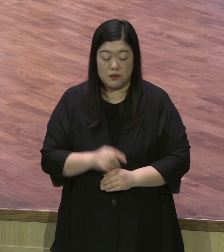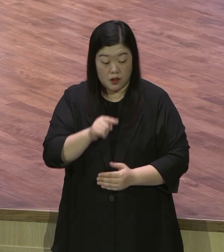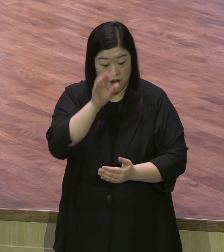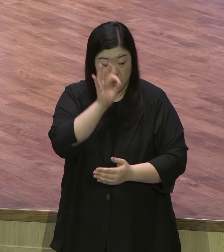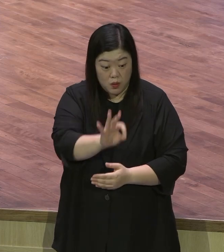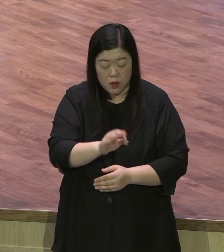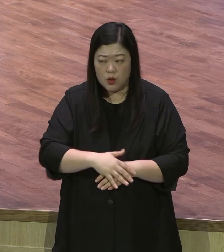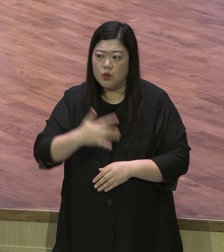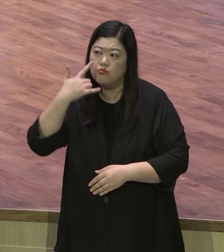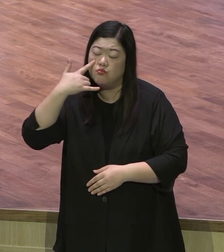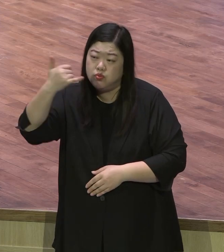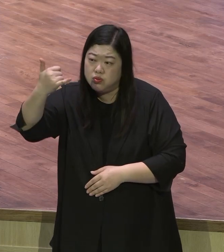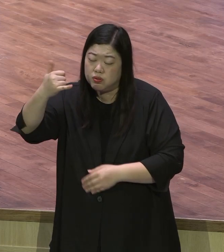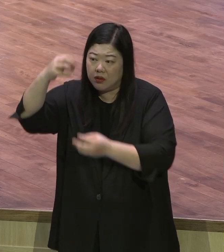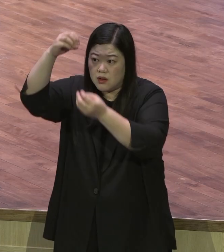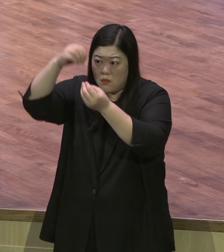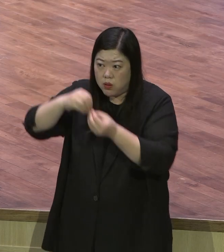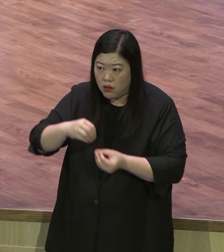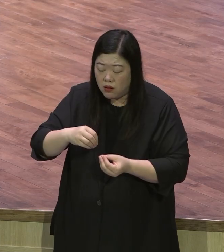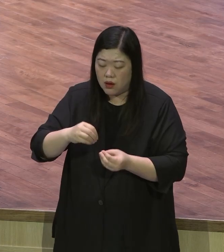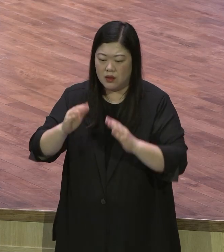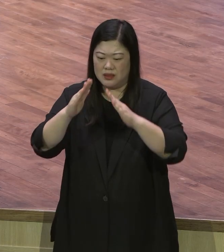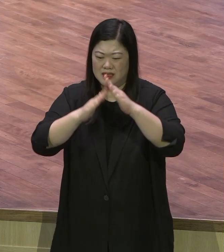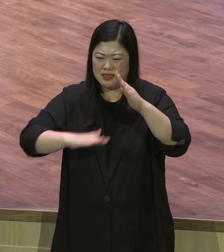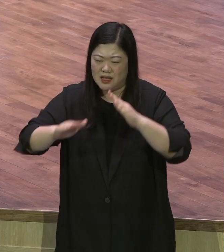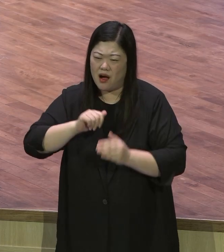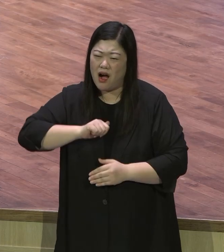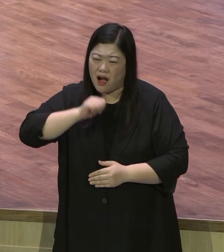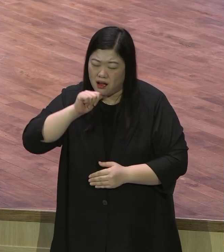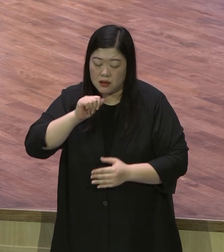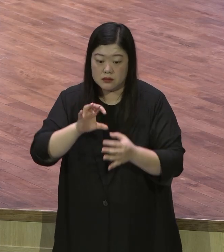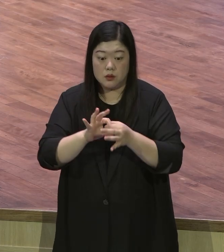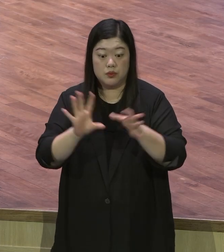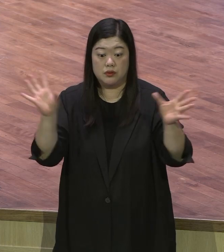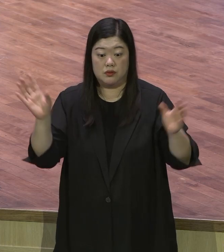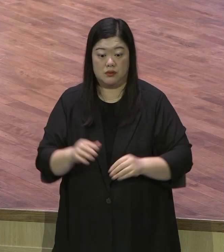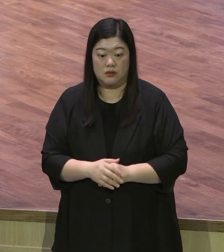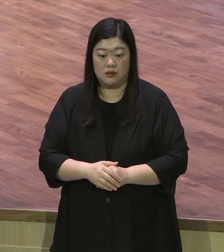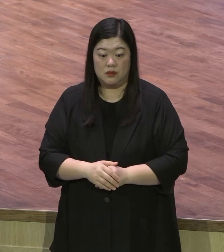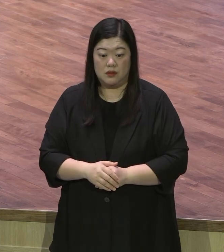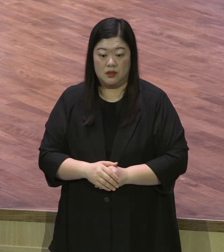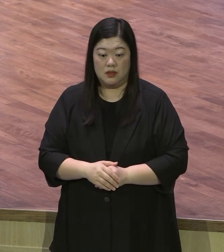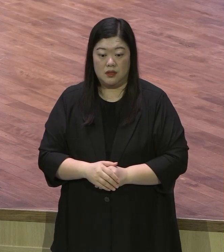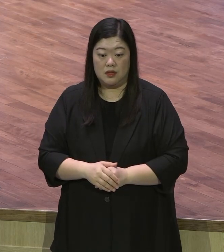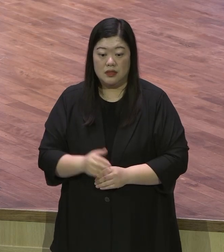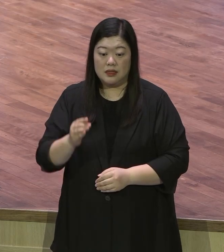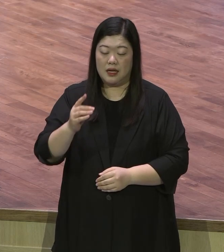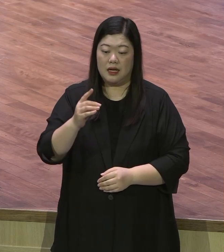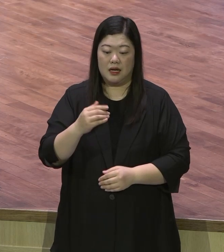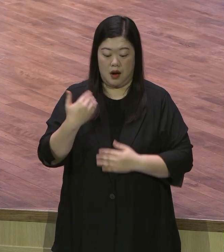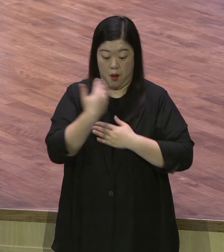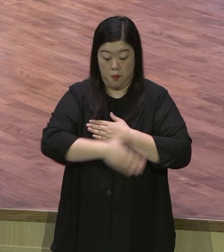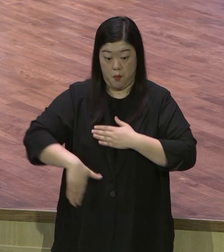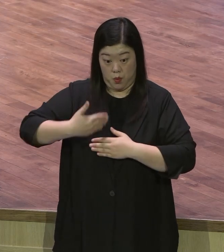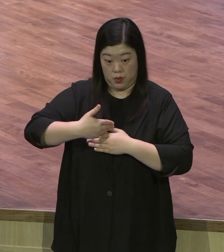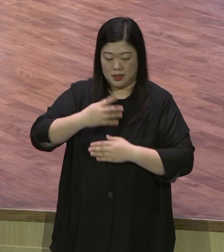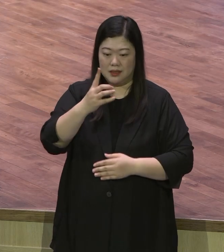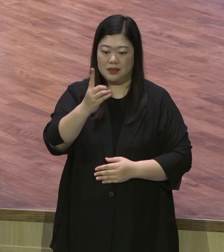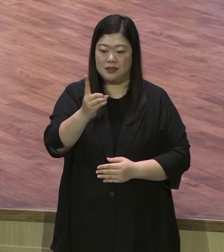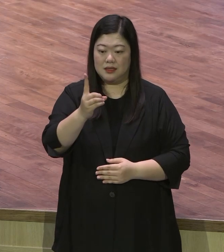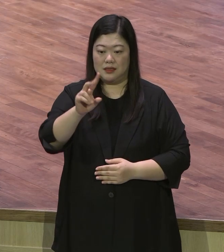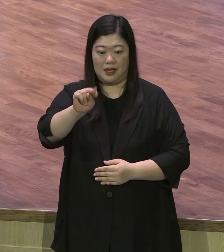나왔어요. 가난하게 태어나서 가난하게 죽는 사람 95%야. 그 DNA가 그대로 가. 5%만